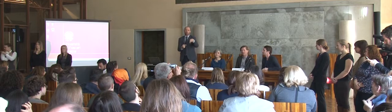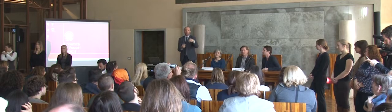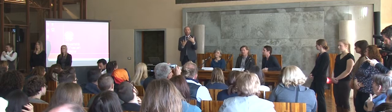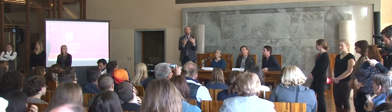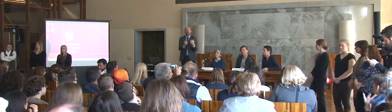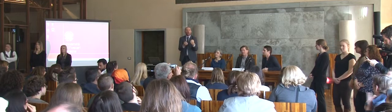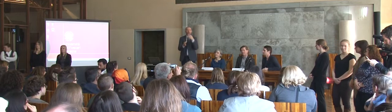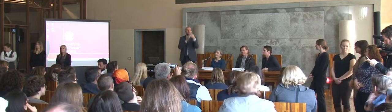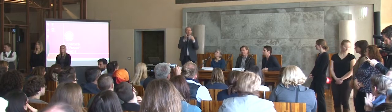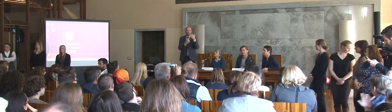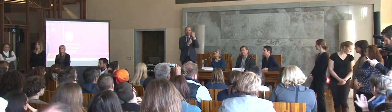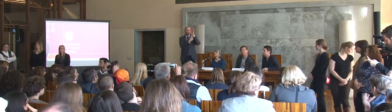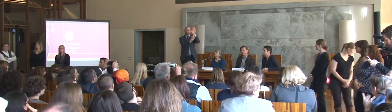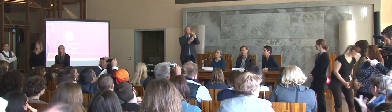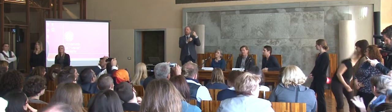concreto.